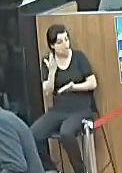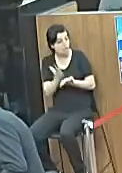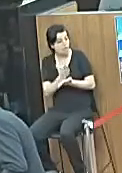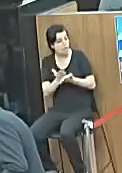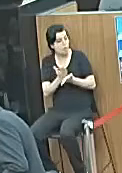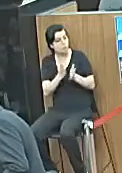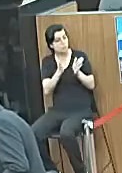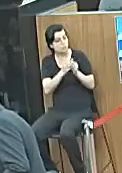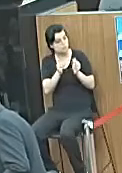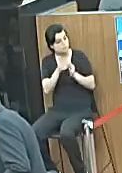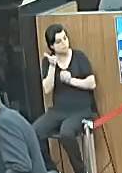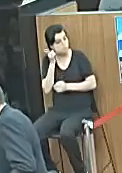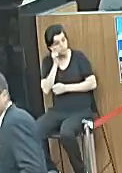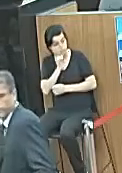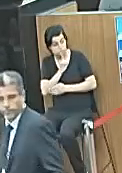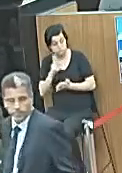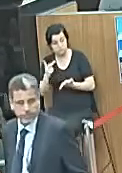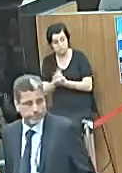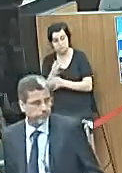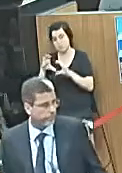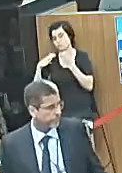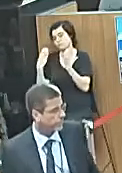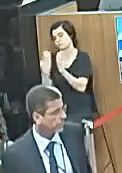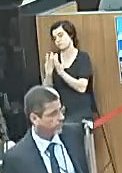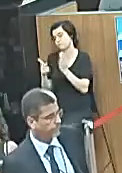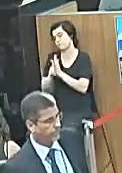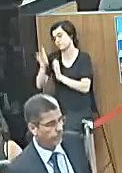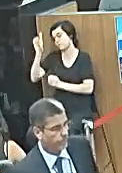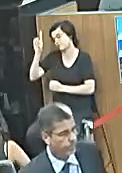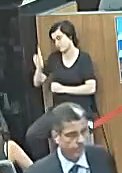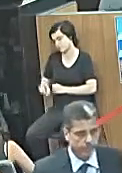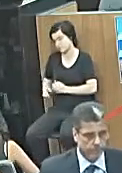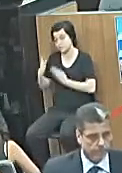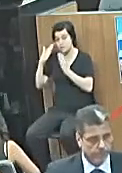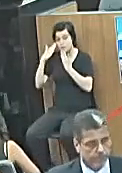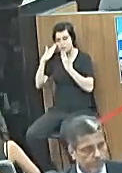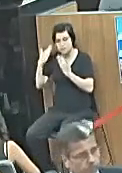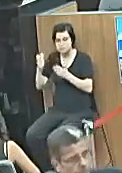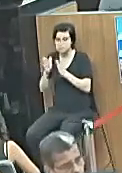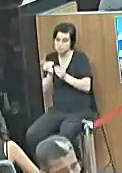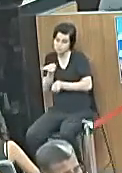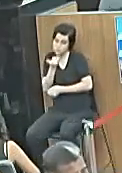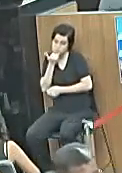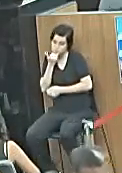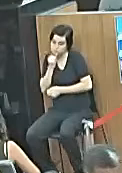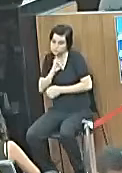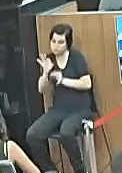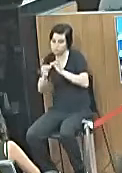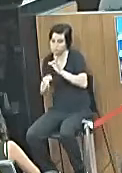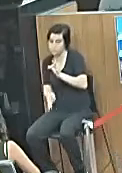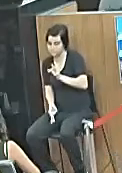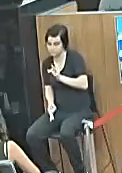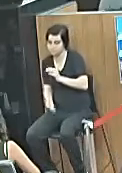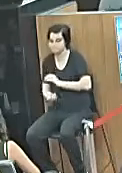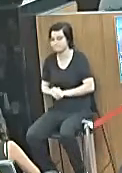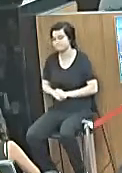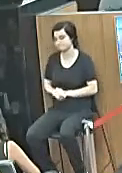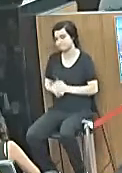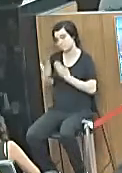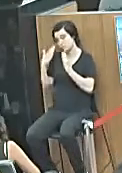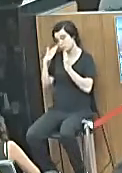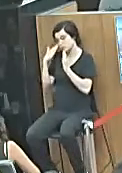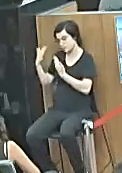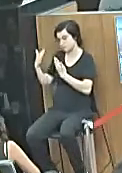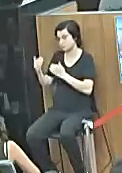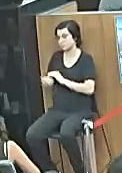a gente garante a nossa conferência estadual da pessoa com deficiência agradeço e peço desculpa se não foi a contento muito